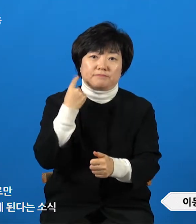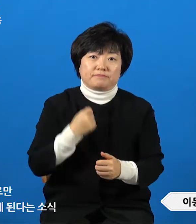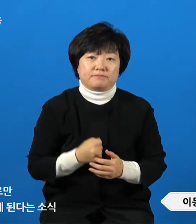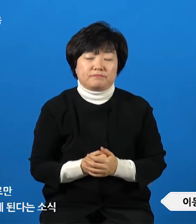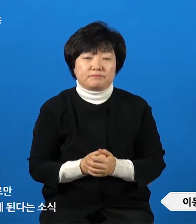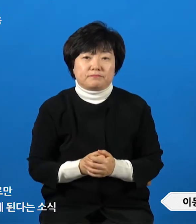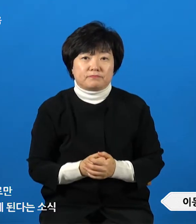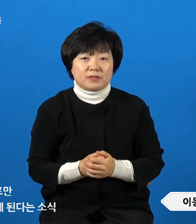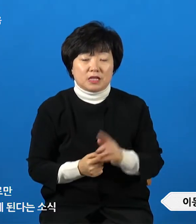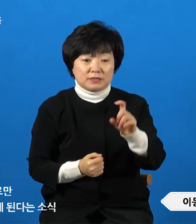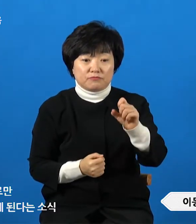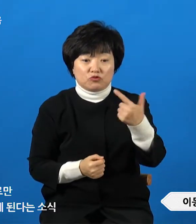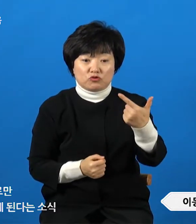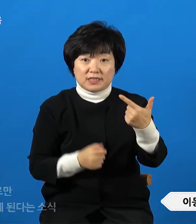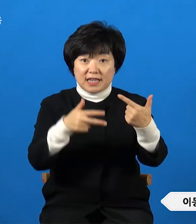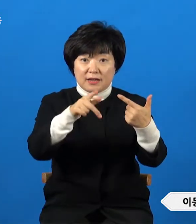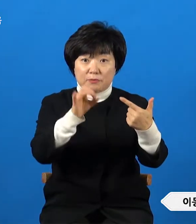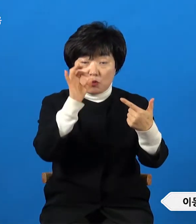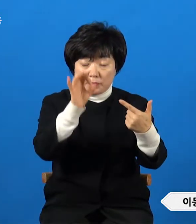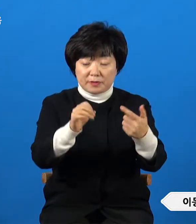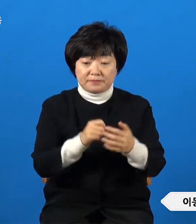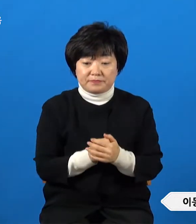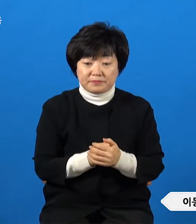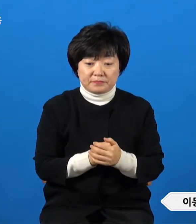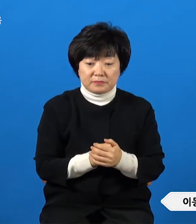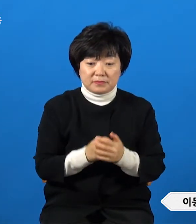바울이 제2차 전도여행 중에